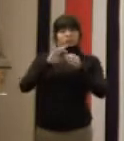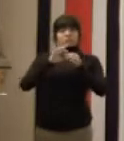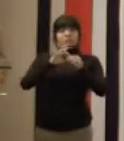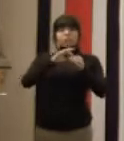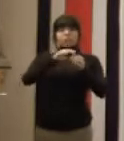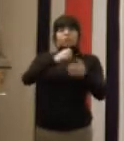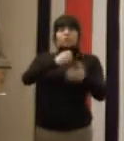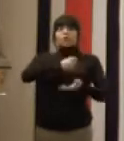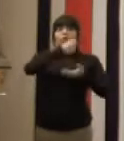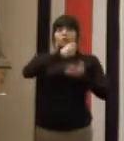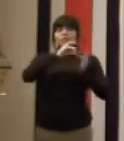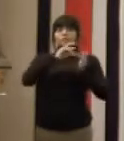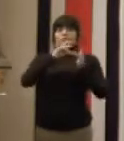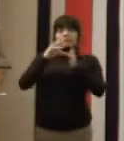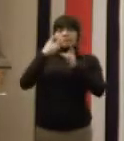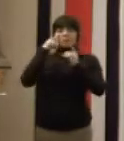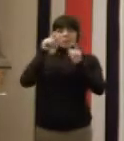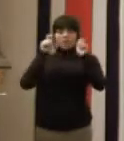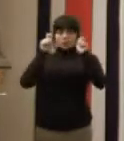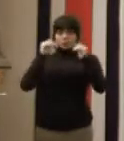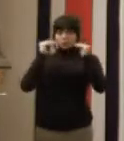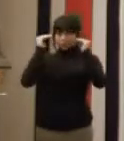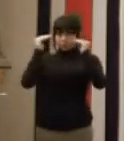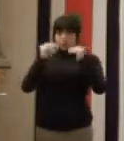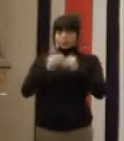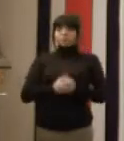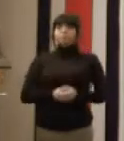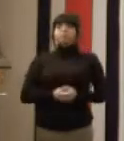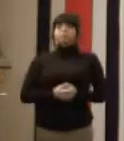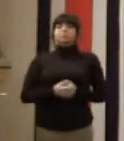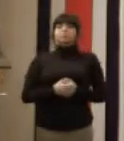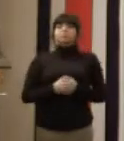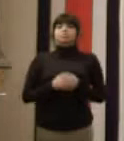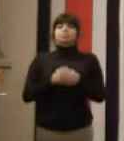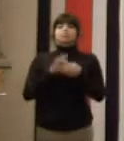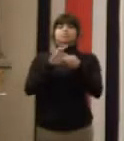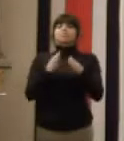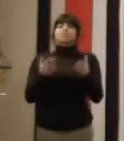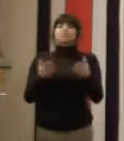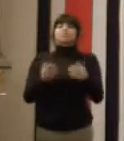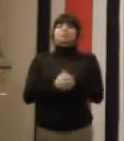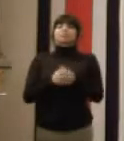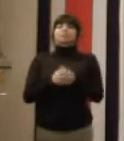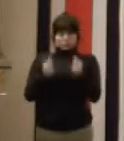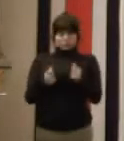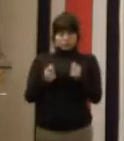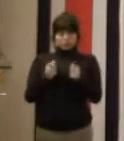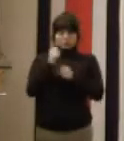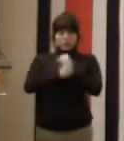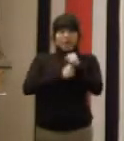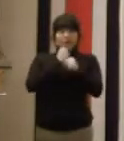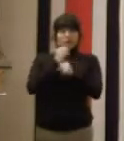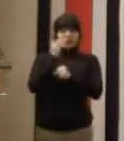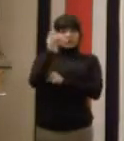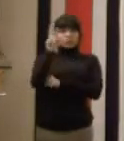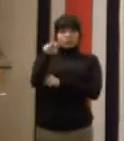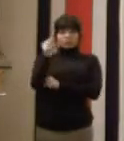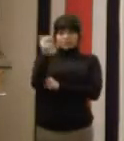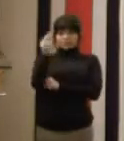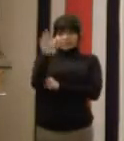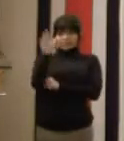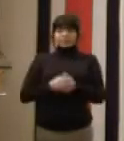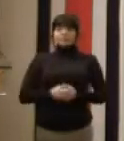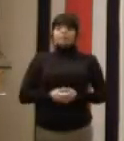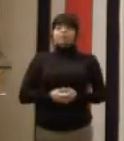Fondo Especial de la Educación Superior en lo que respecta al presupuesto del año